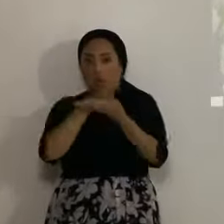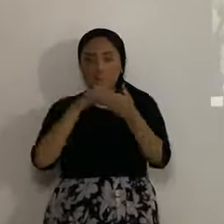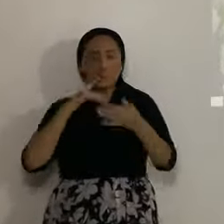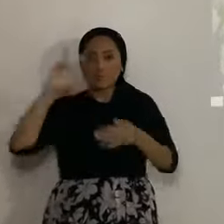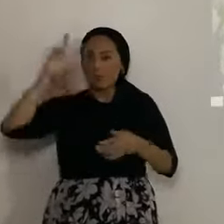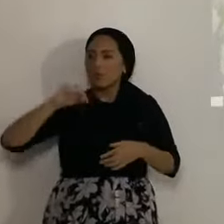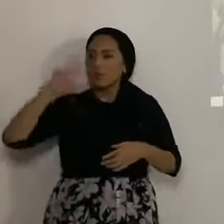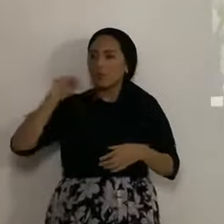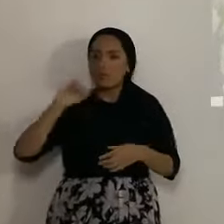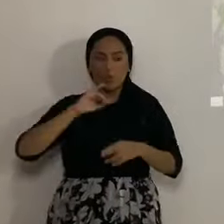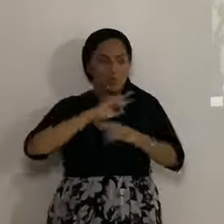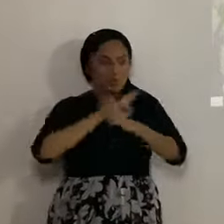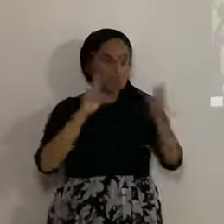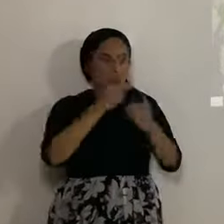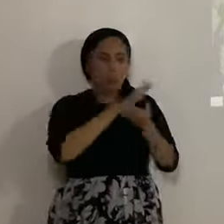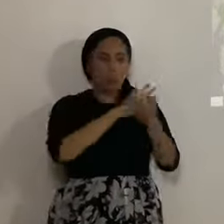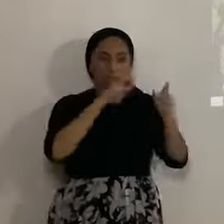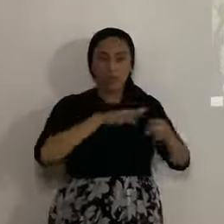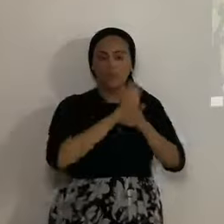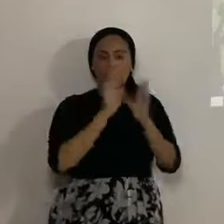entender. Este es un mensajero de muerte.